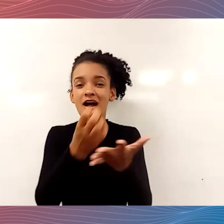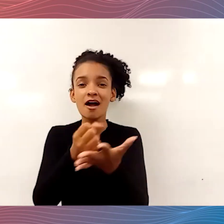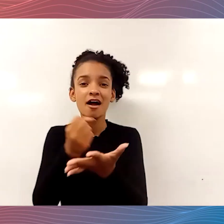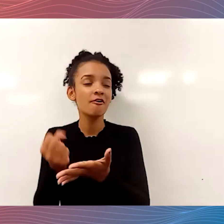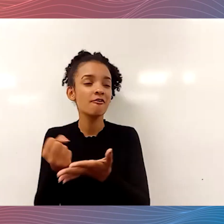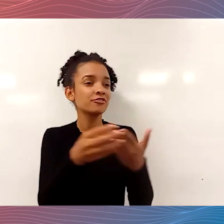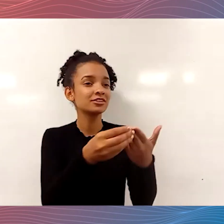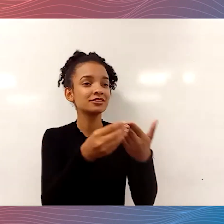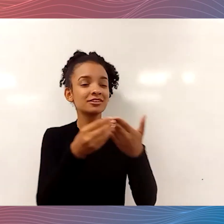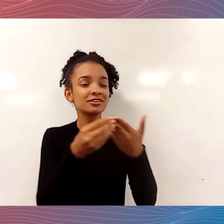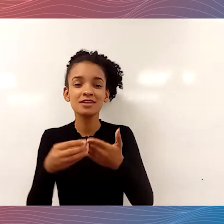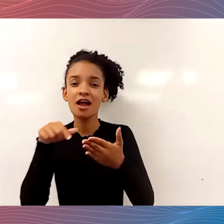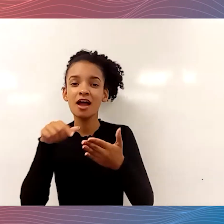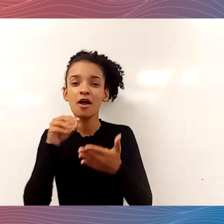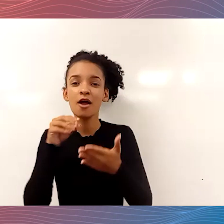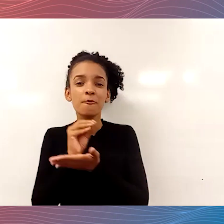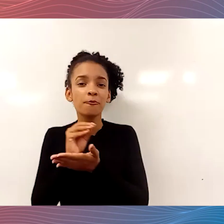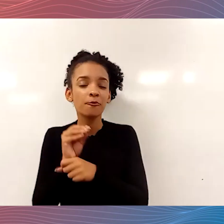isso.